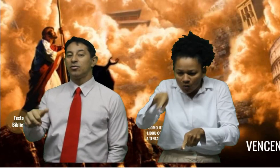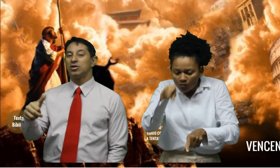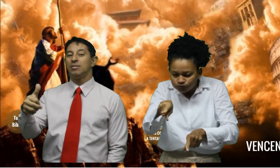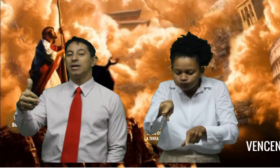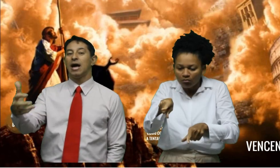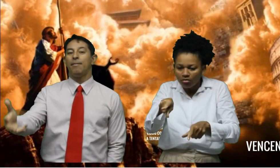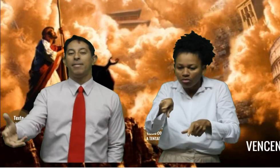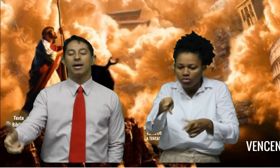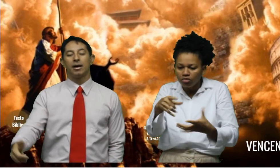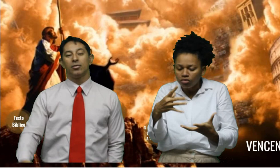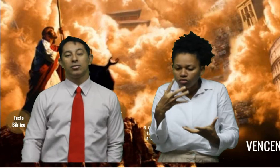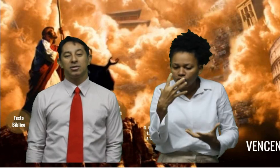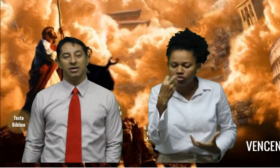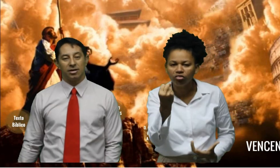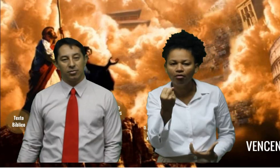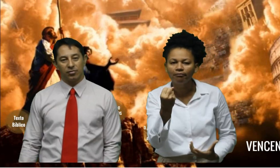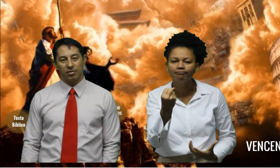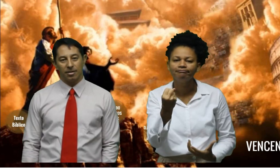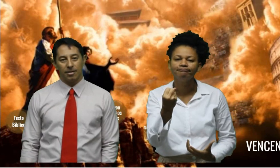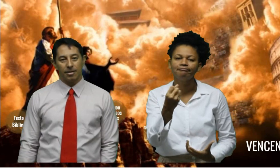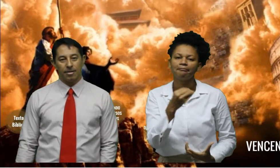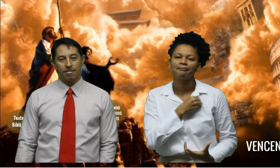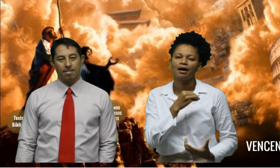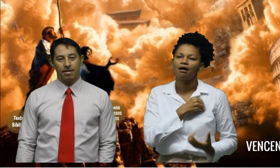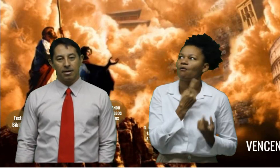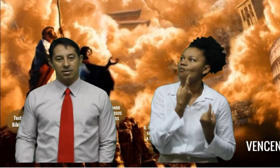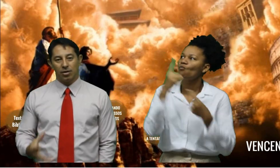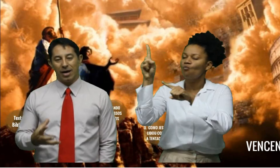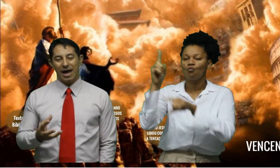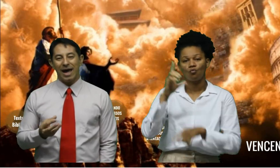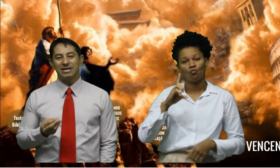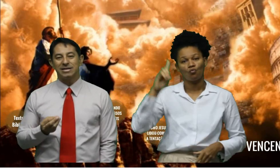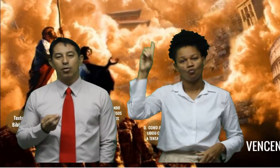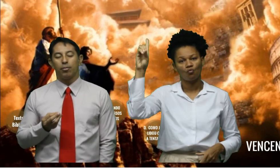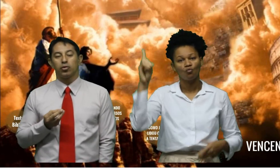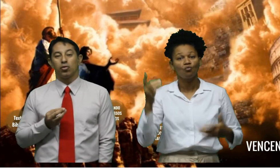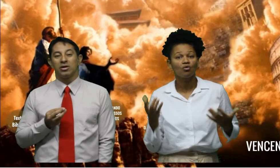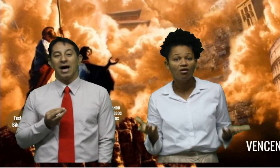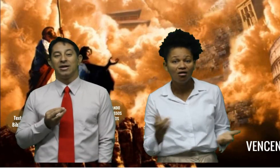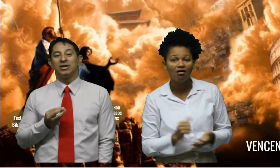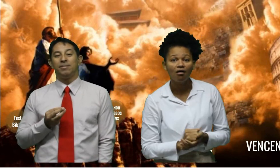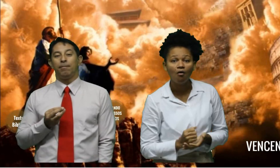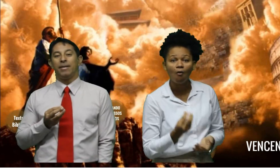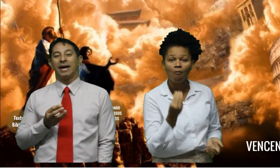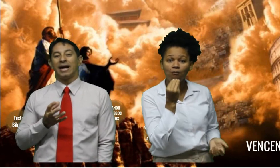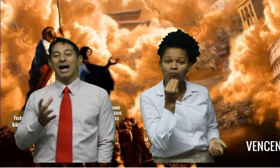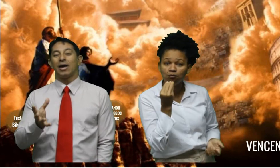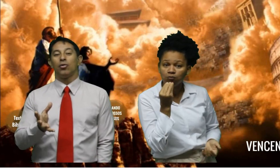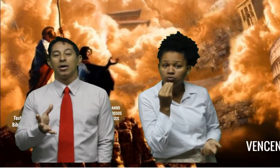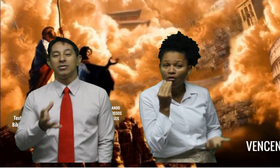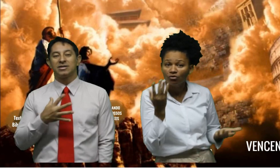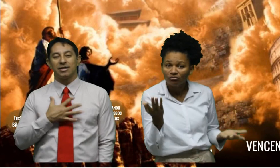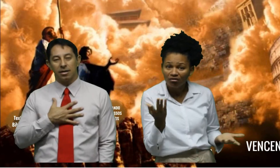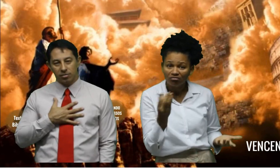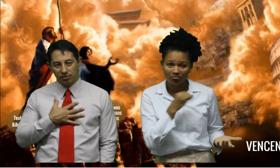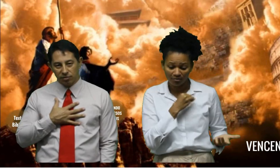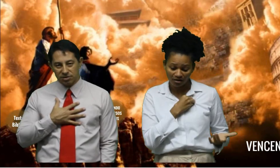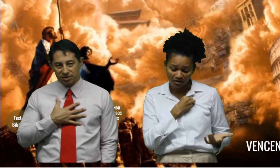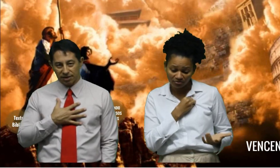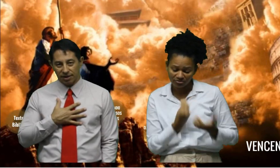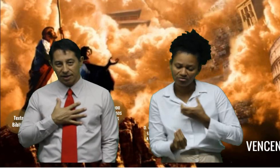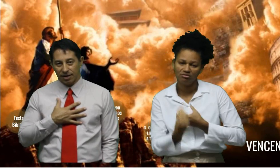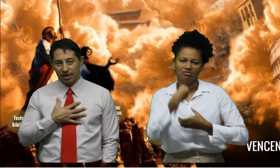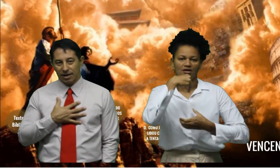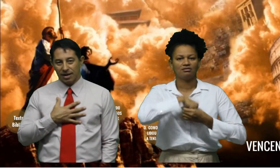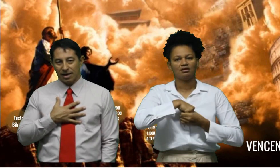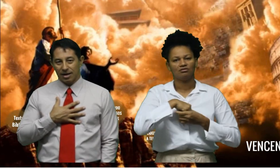cima e vou terminar pecando contra Deus. Então, essa oportunidade de pecar ou não está dentro de